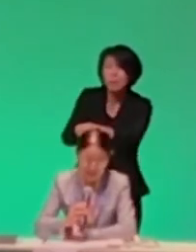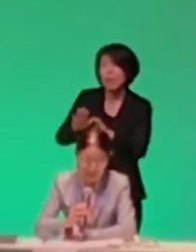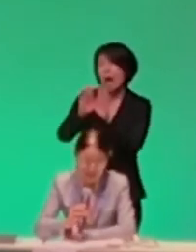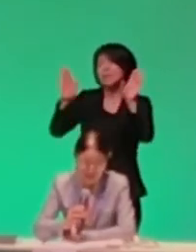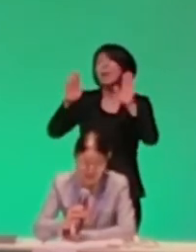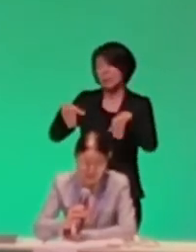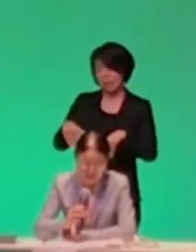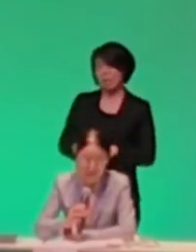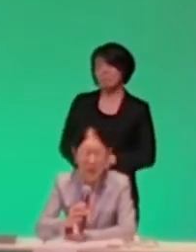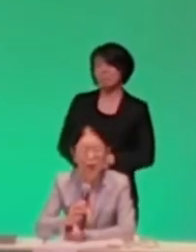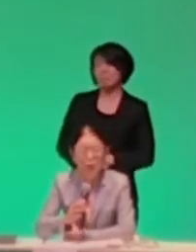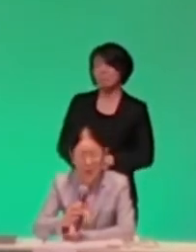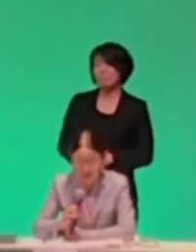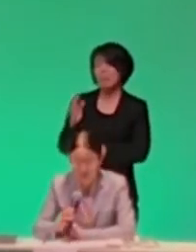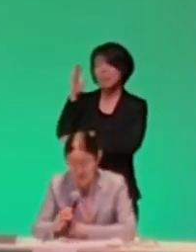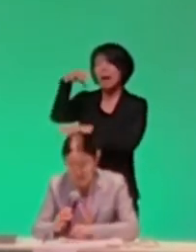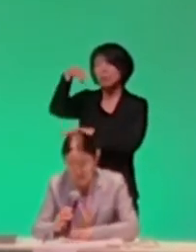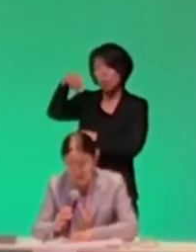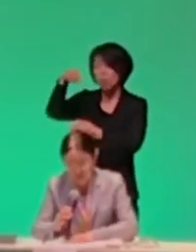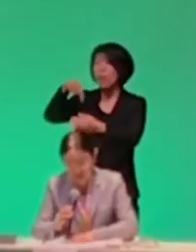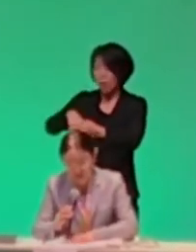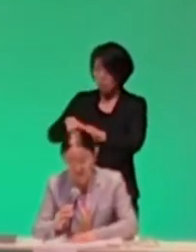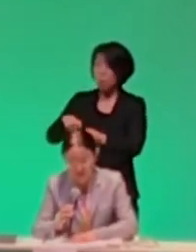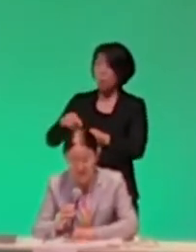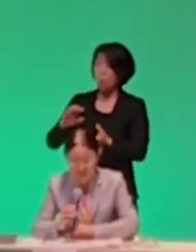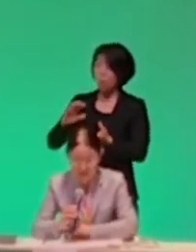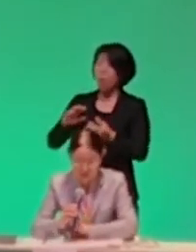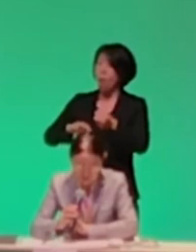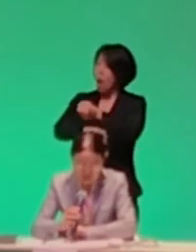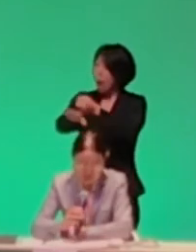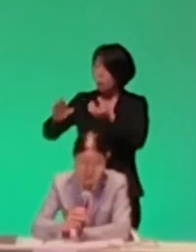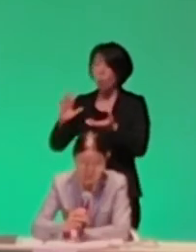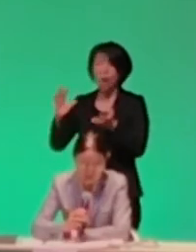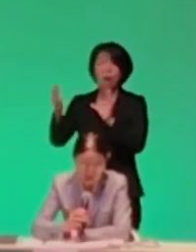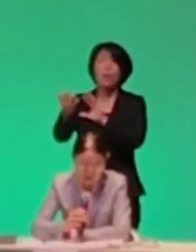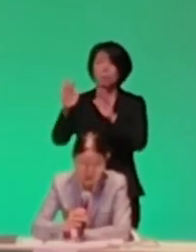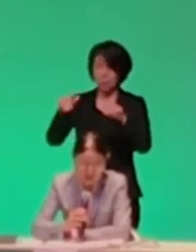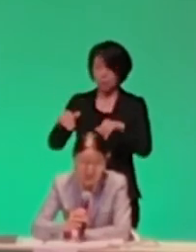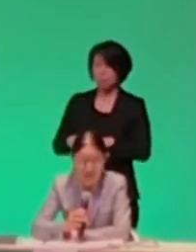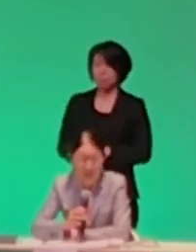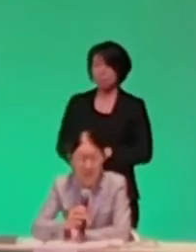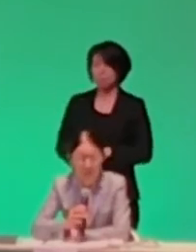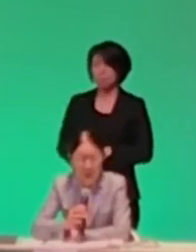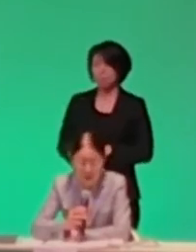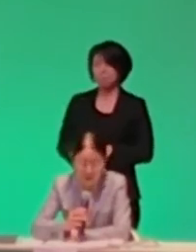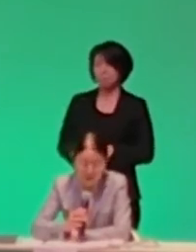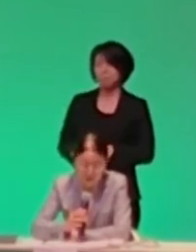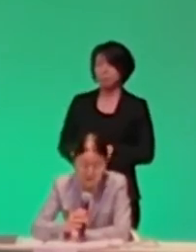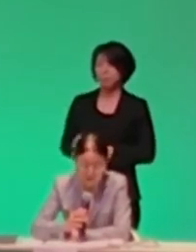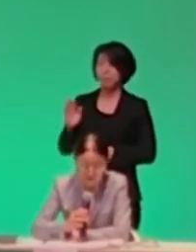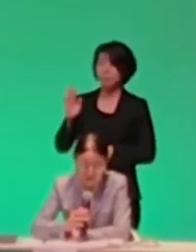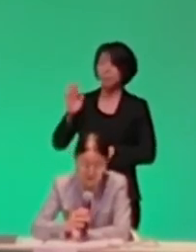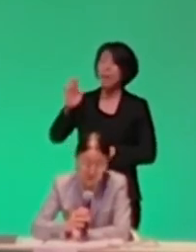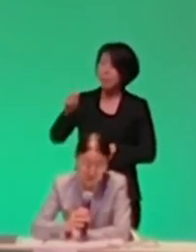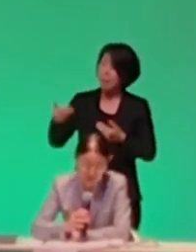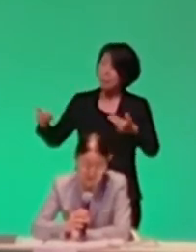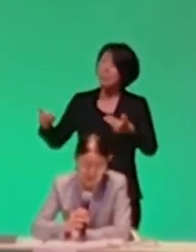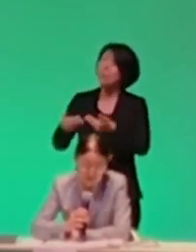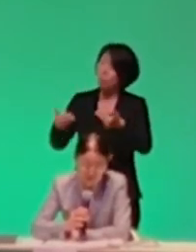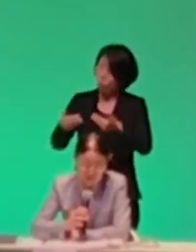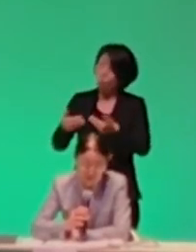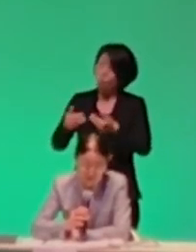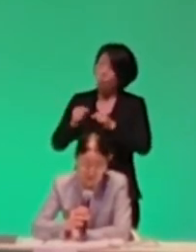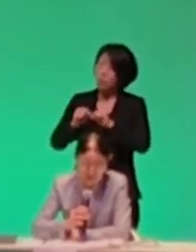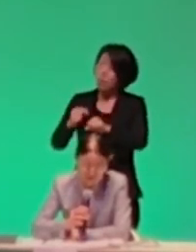あ役所の中でも随分環境は変わってきて、だんだん仕事はしや